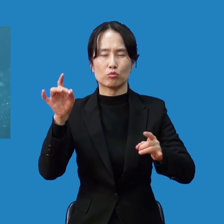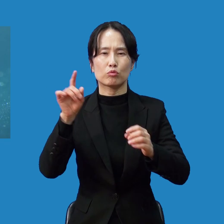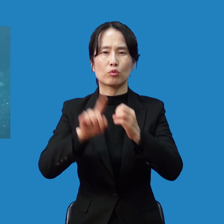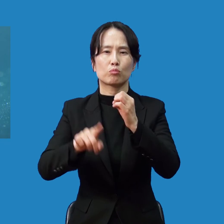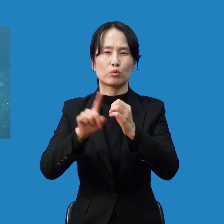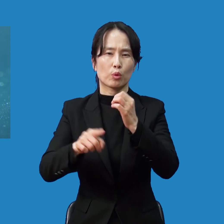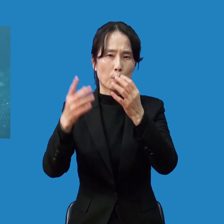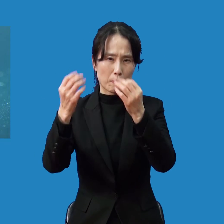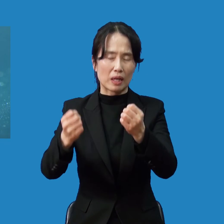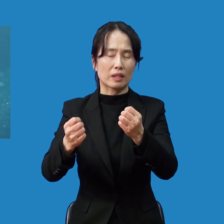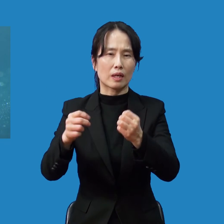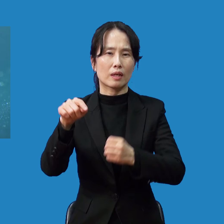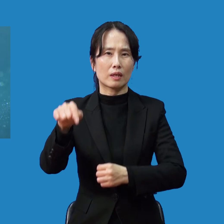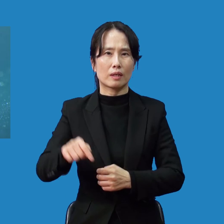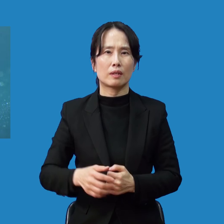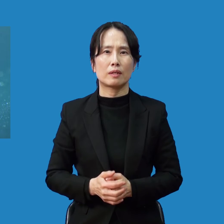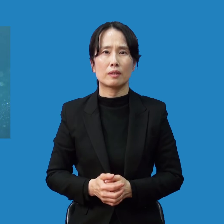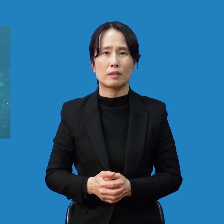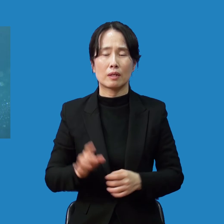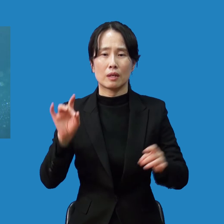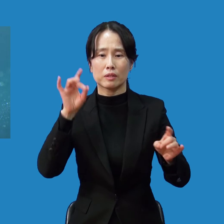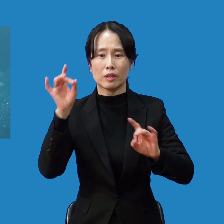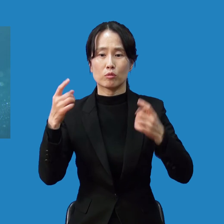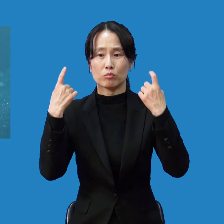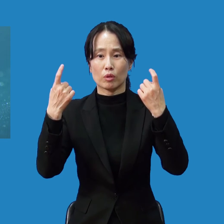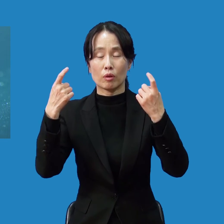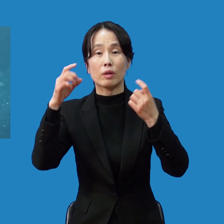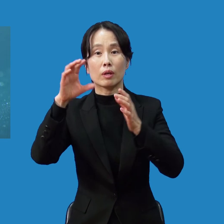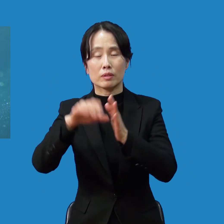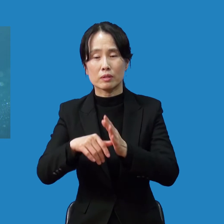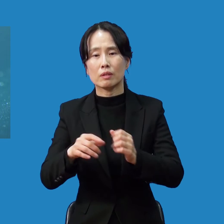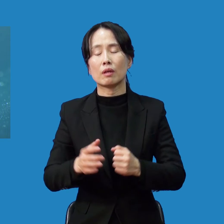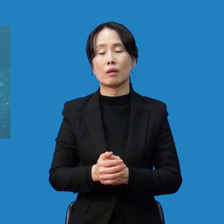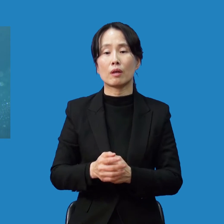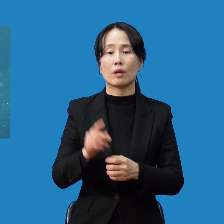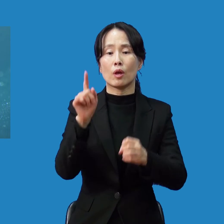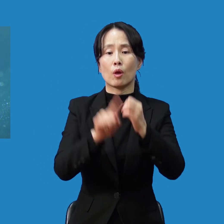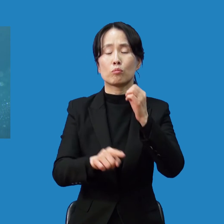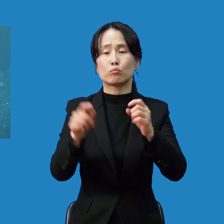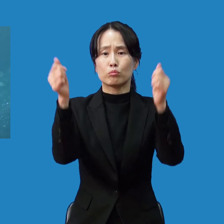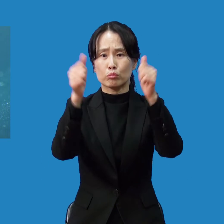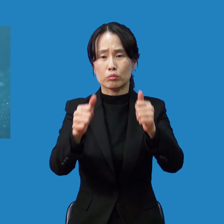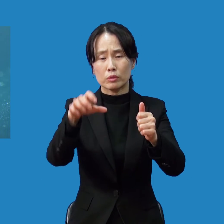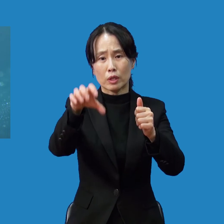태국 여행 갔을 때 그런 식당에 밥 먹으러 들어가도 됩니까? 안 됩니까?